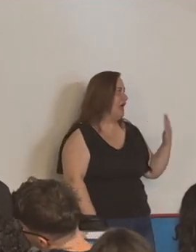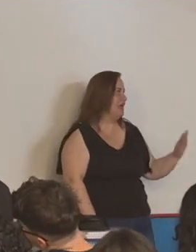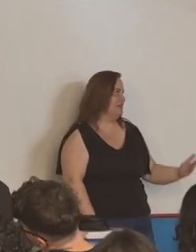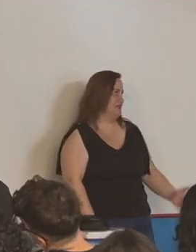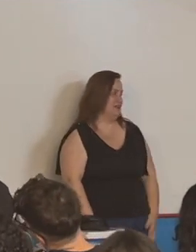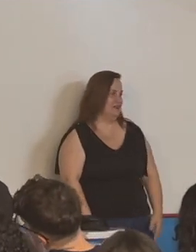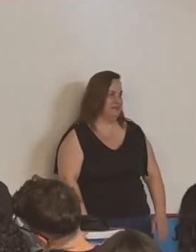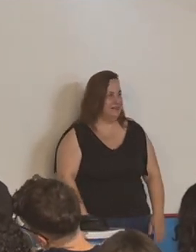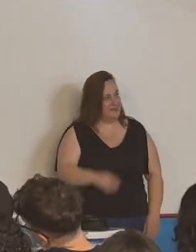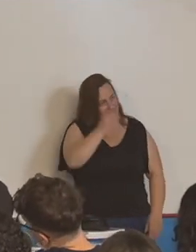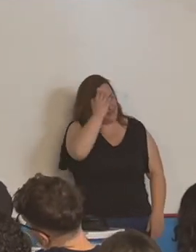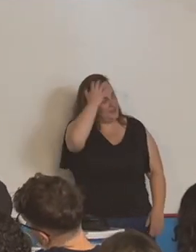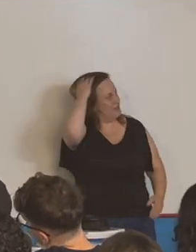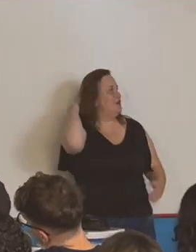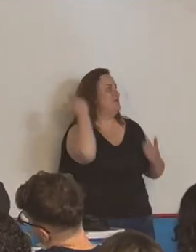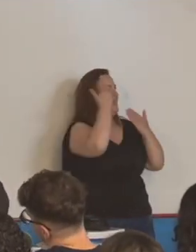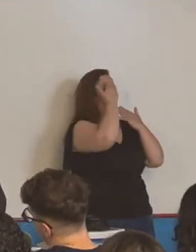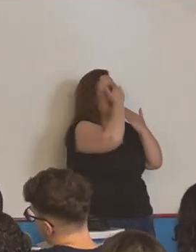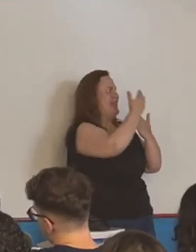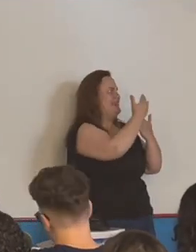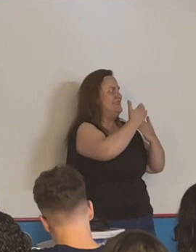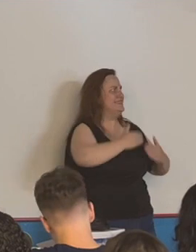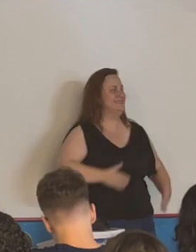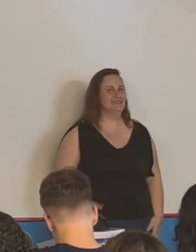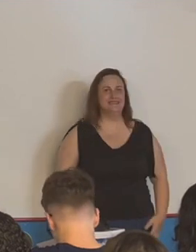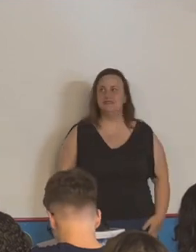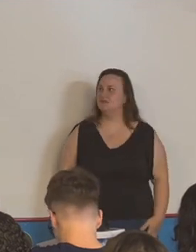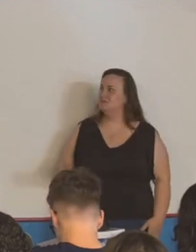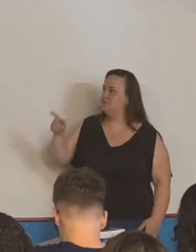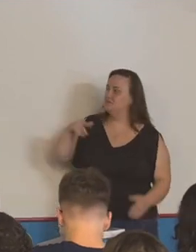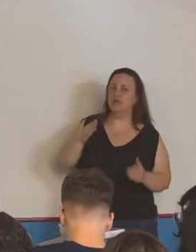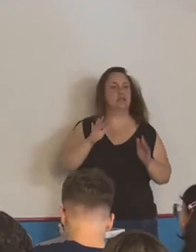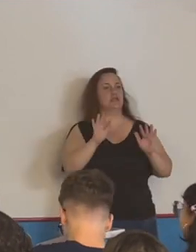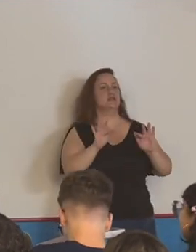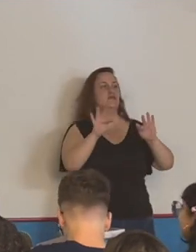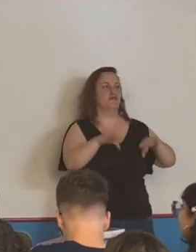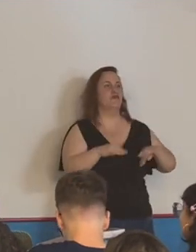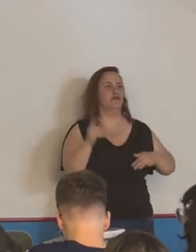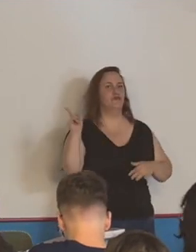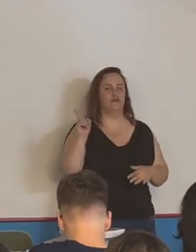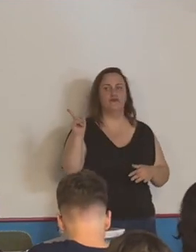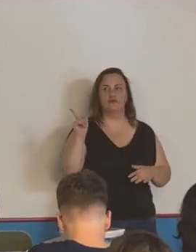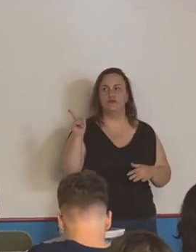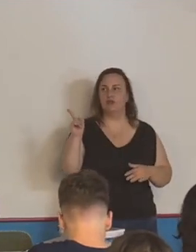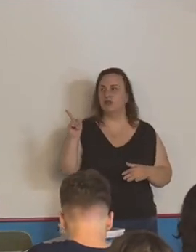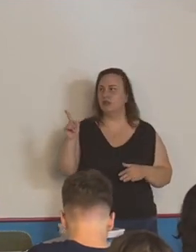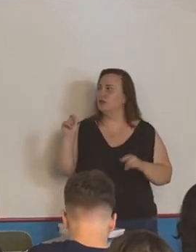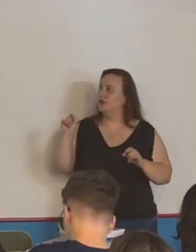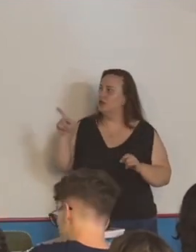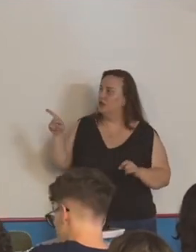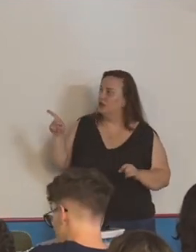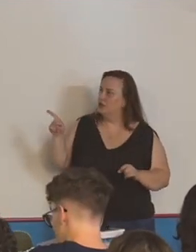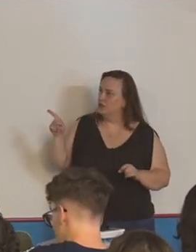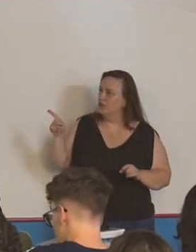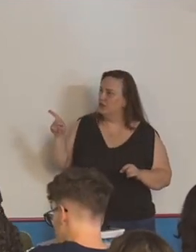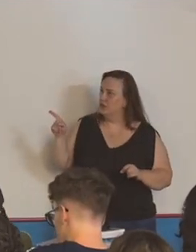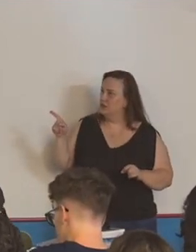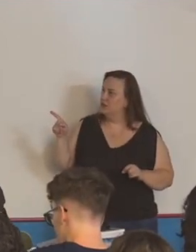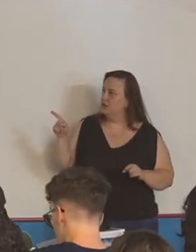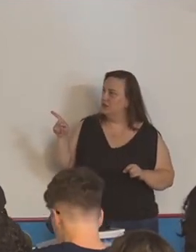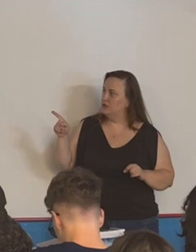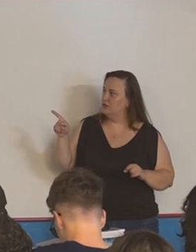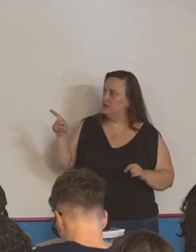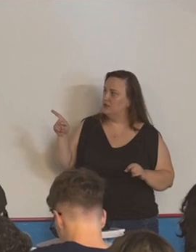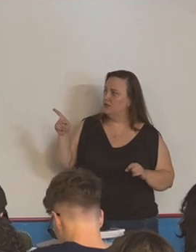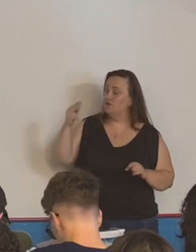que tem mais para falar aqui. Eu vou finalizar com ele, tá? O que acontece? Essa cena que está